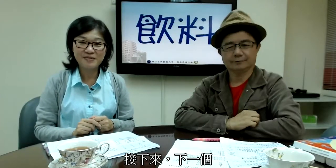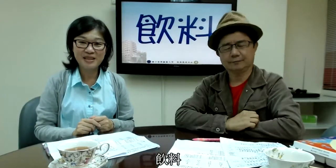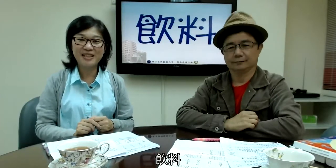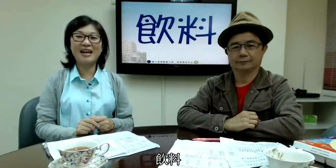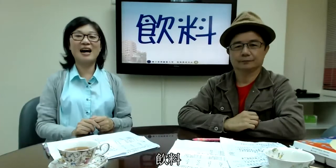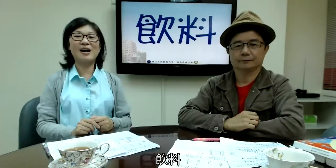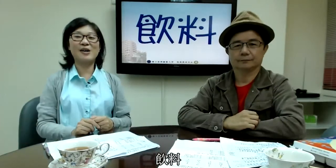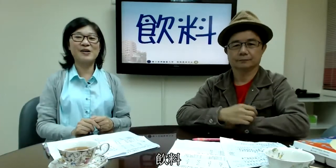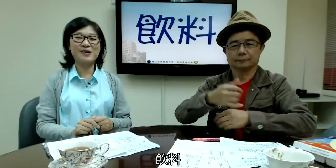饮料，